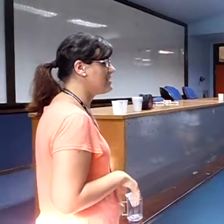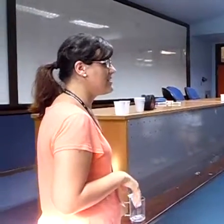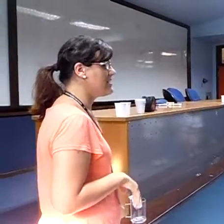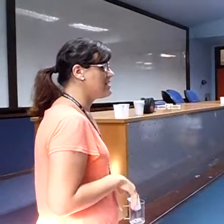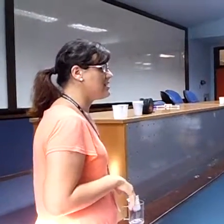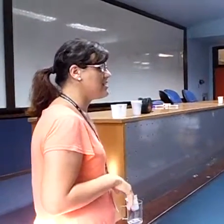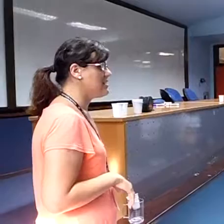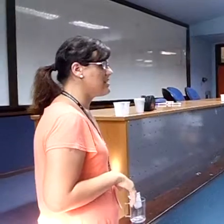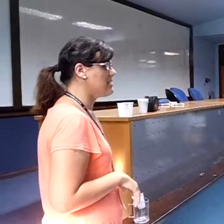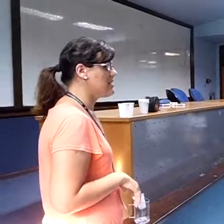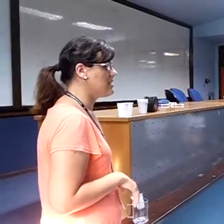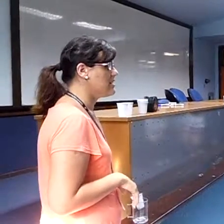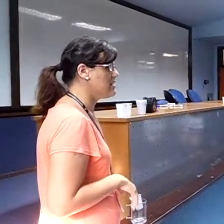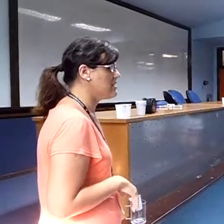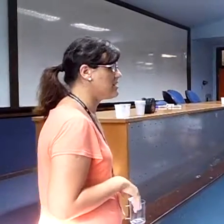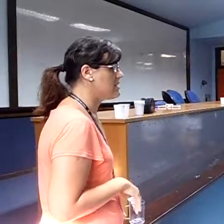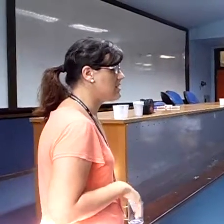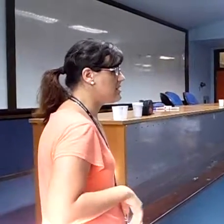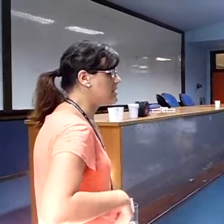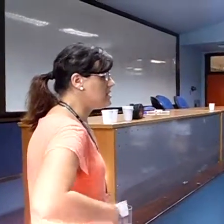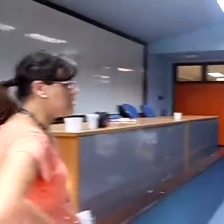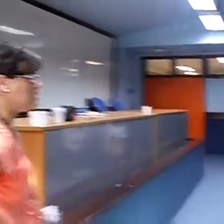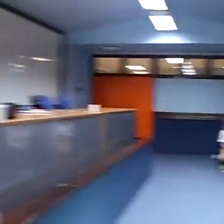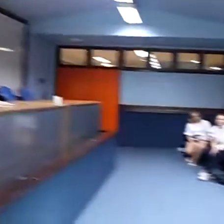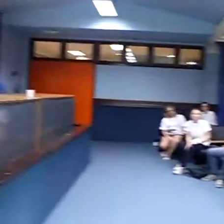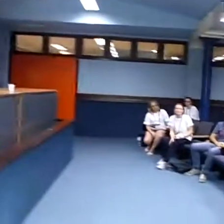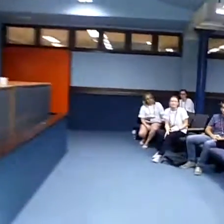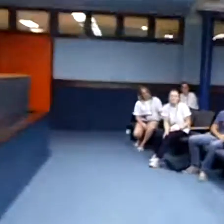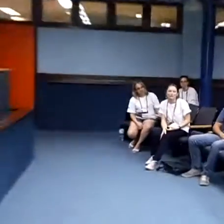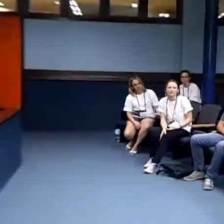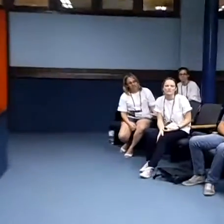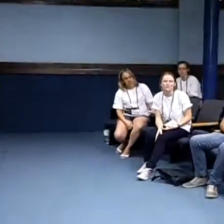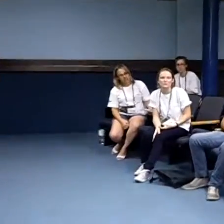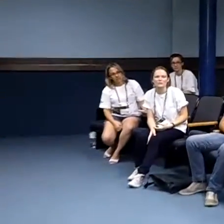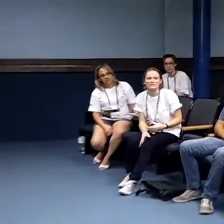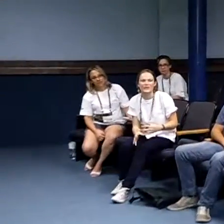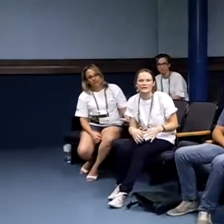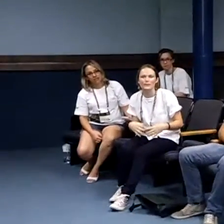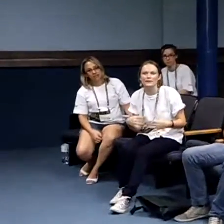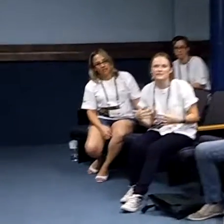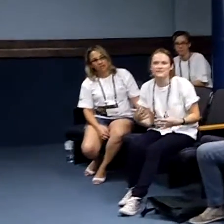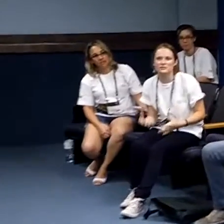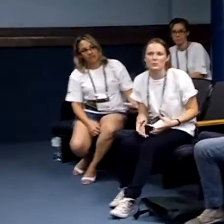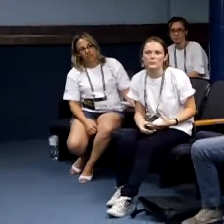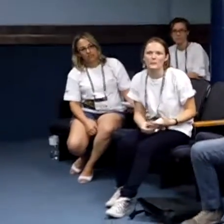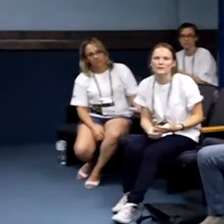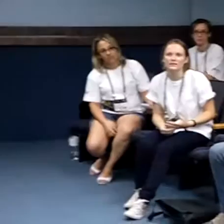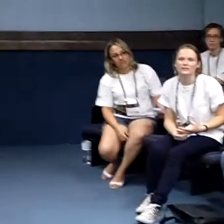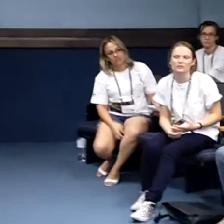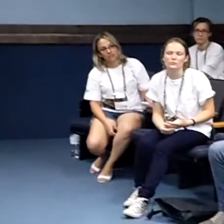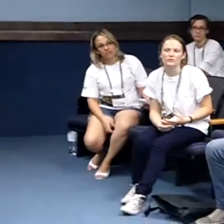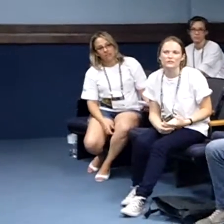Eu queria saber, nos outros países, como funciona. Cada país tem sua própria língua.